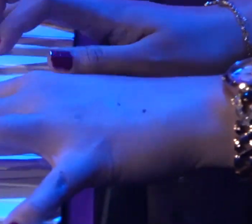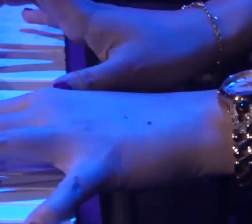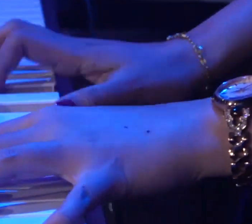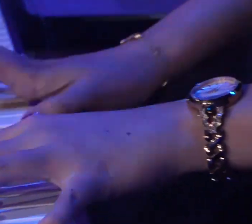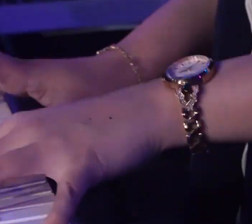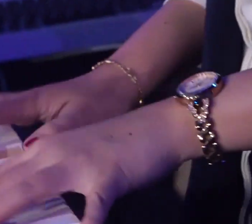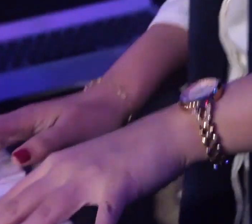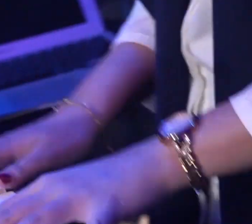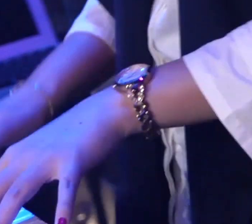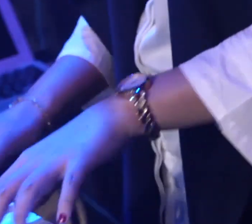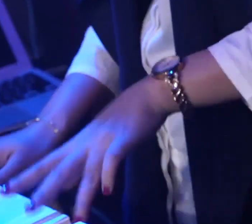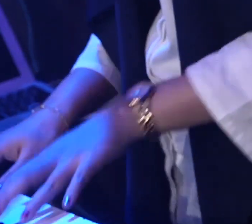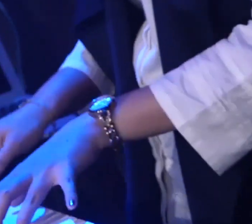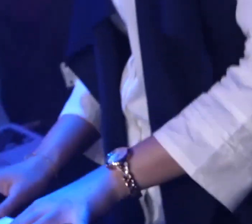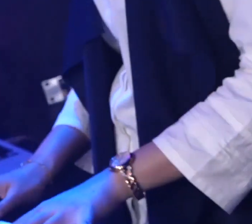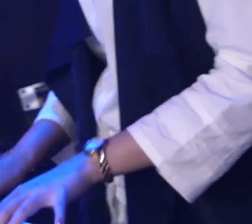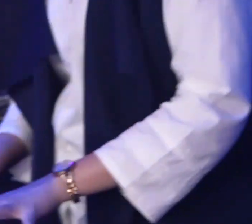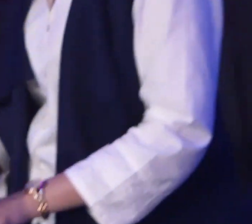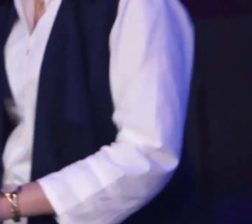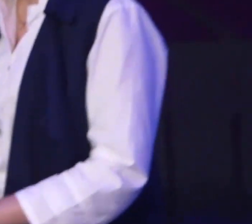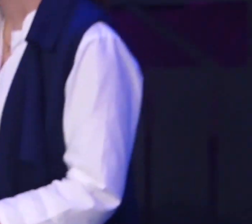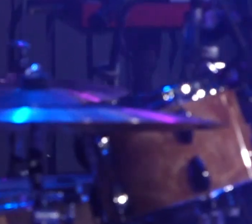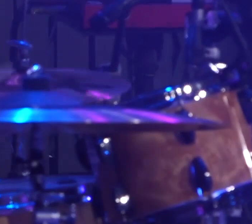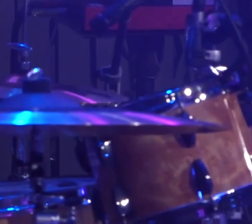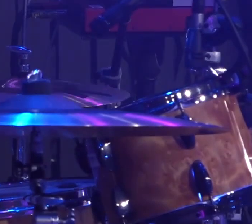Come on, clap your hands in the air.